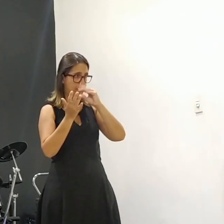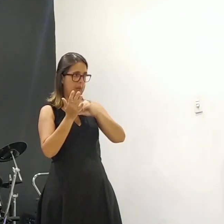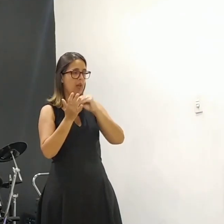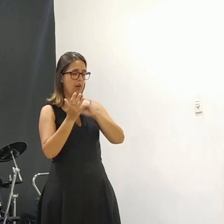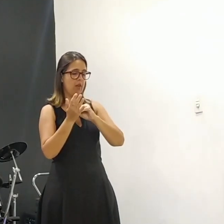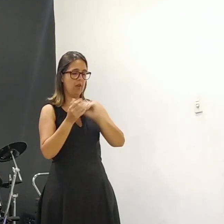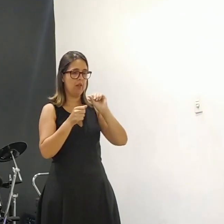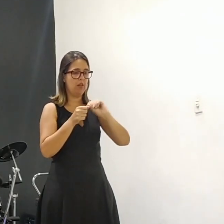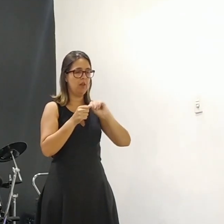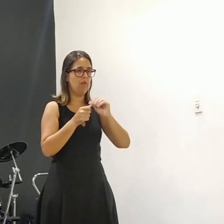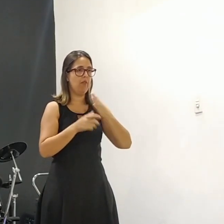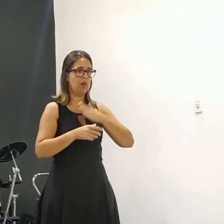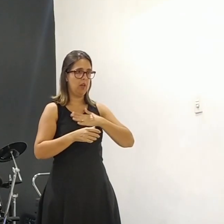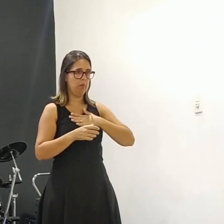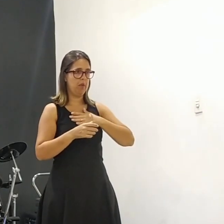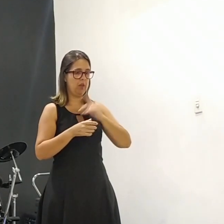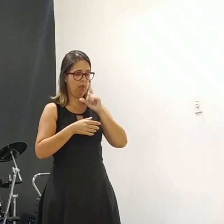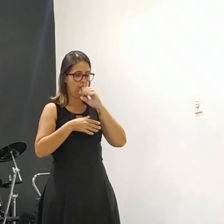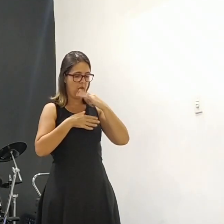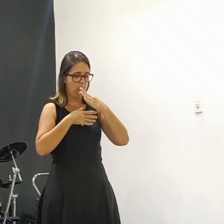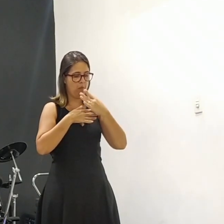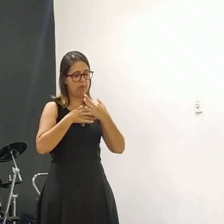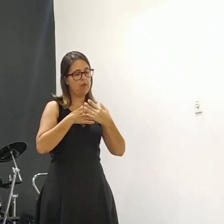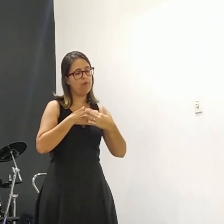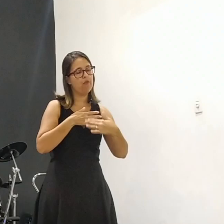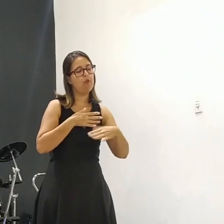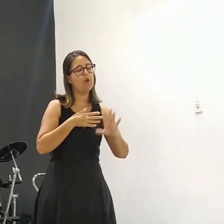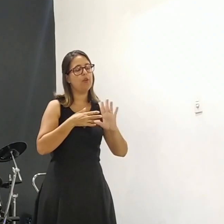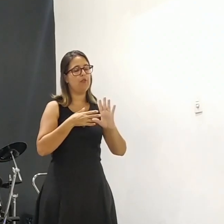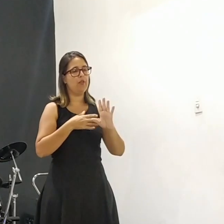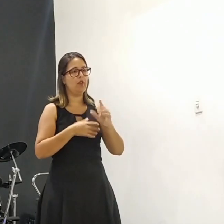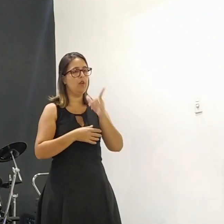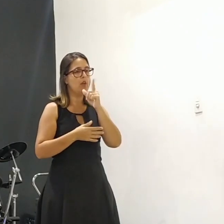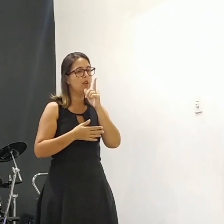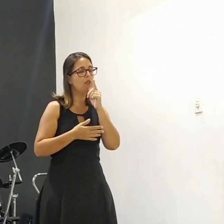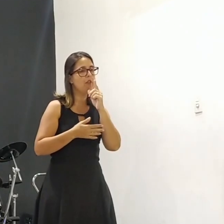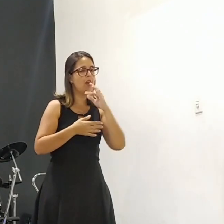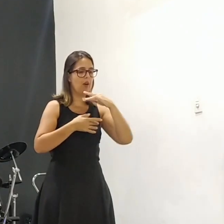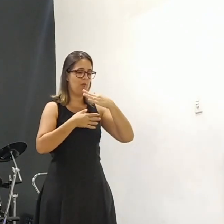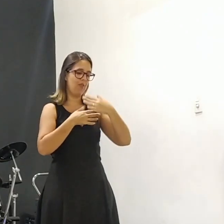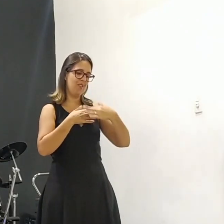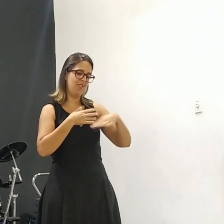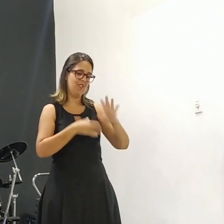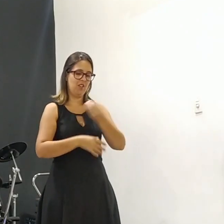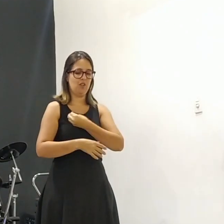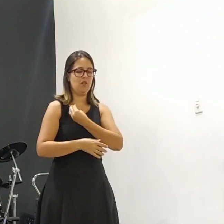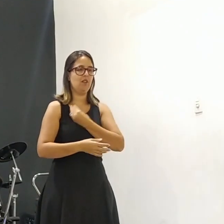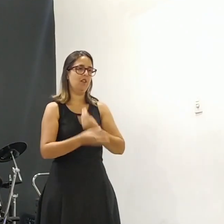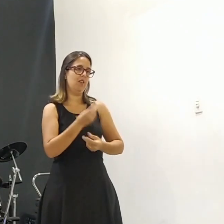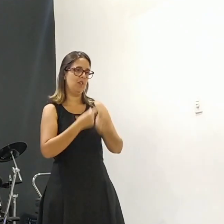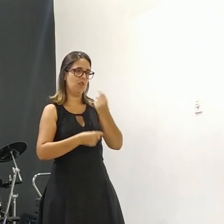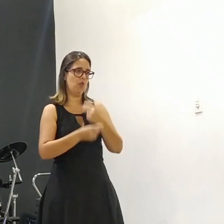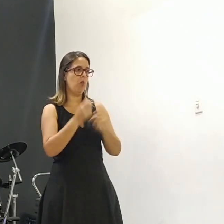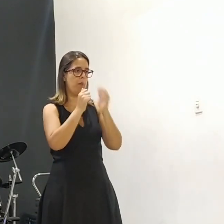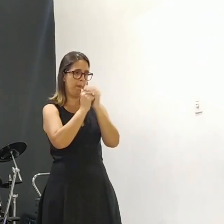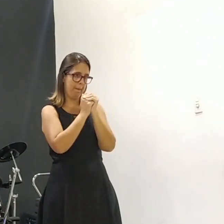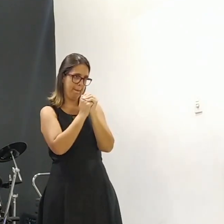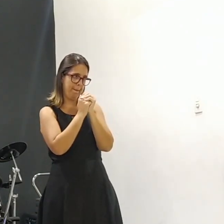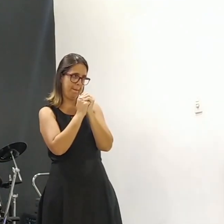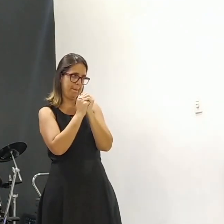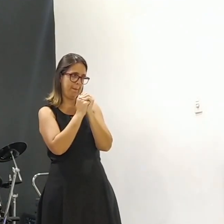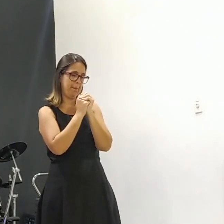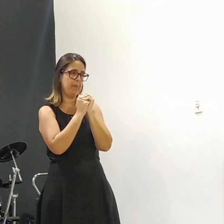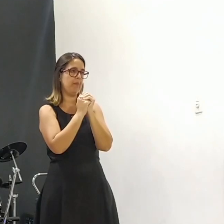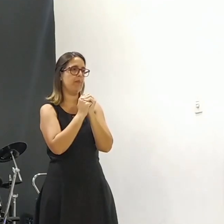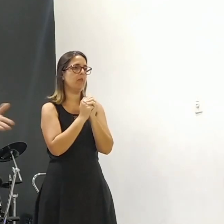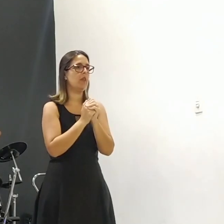mim, uma fonte de água a jorrar pela vida eterna. Amém? Essa